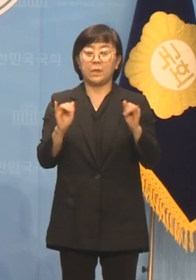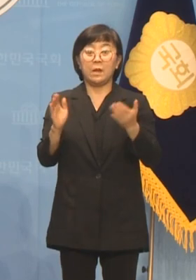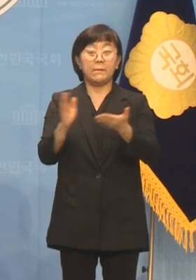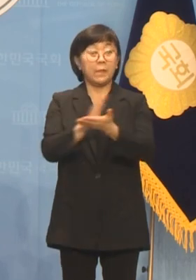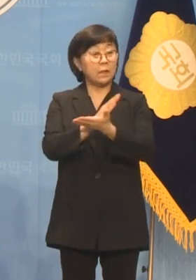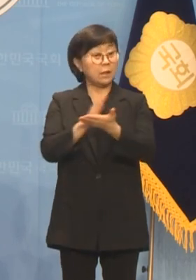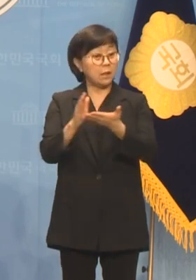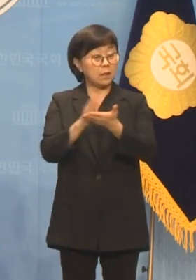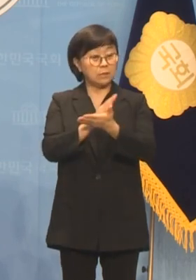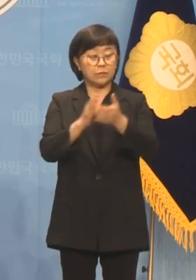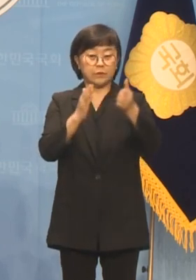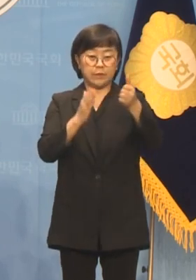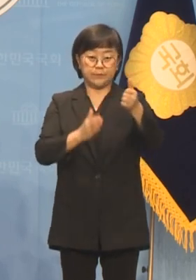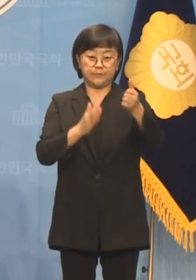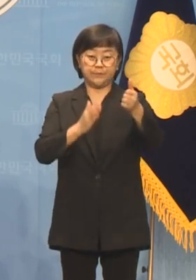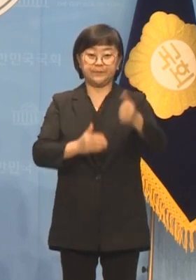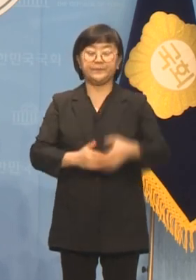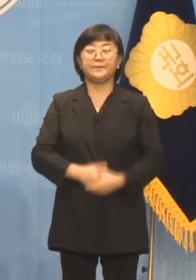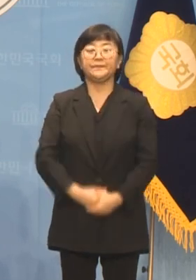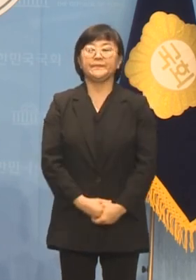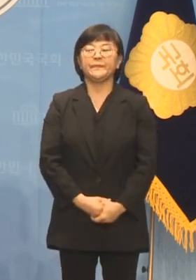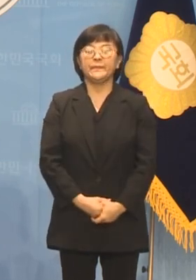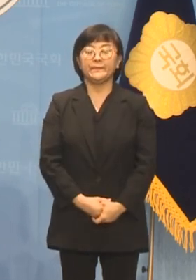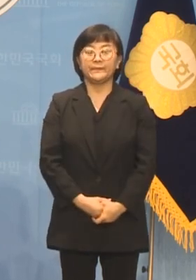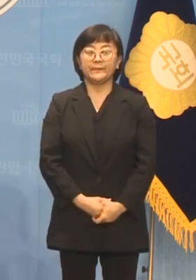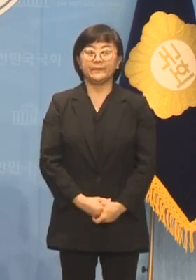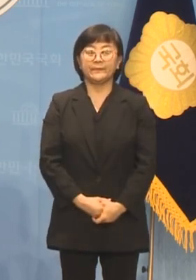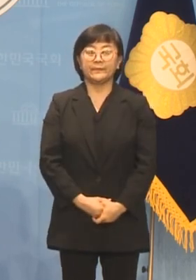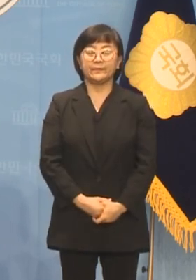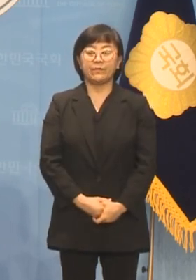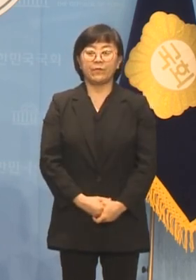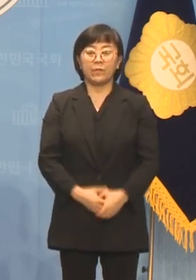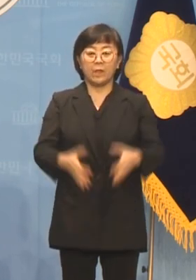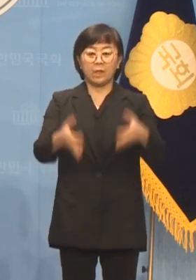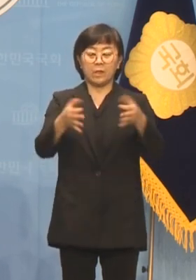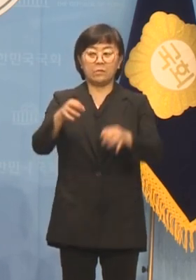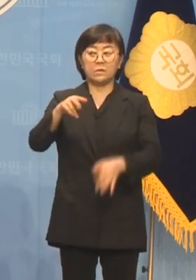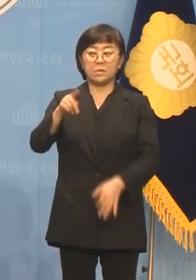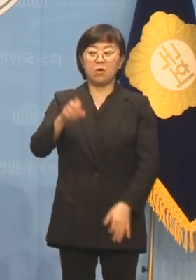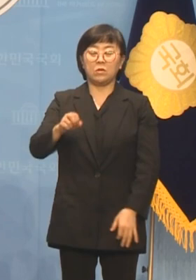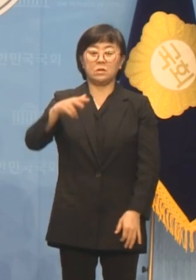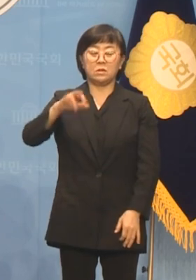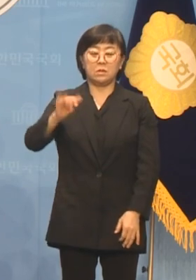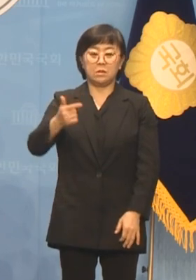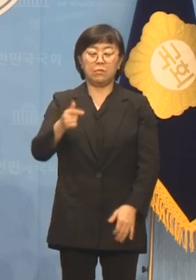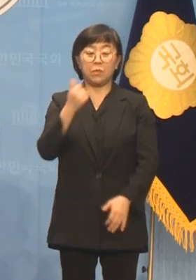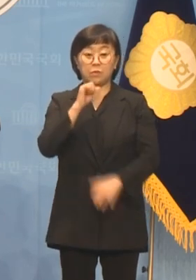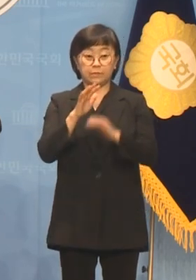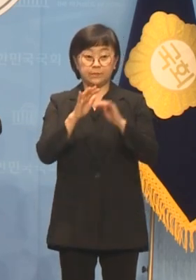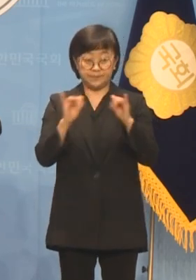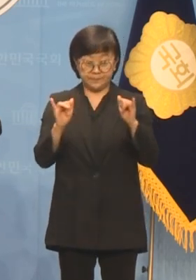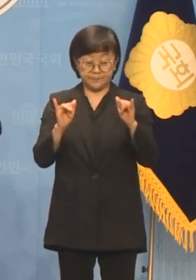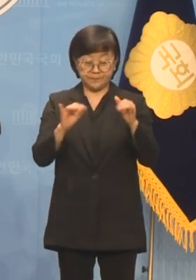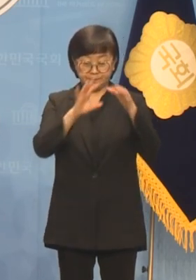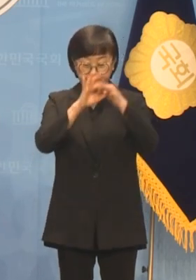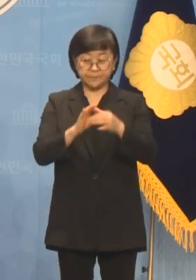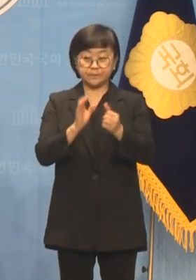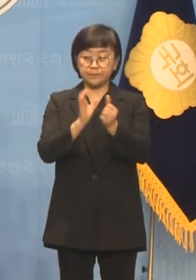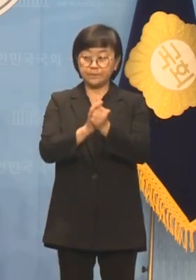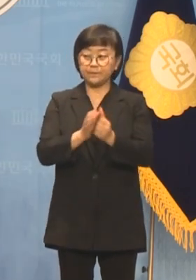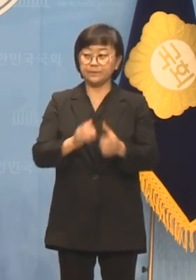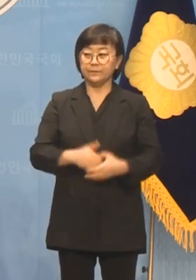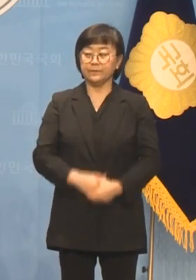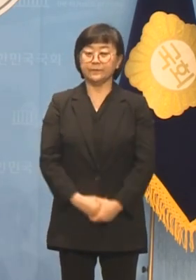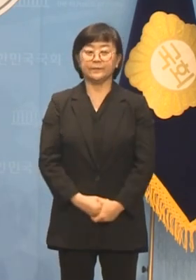판단을 부탁드립니다. 그러면 김성진 변호사님께서 계속 진행해